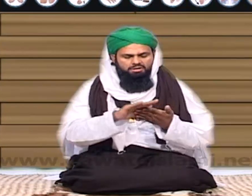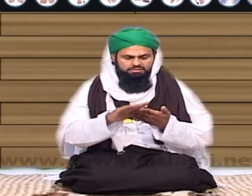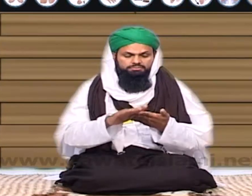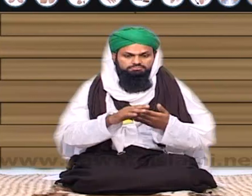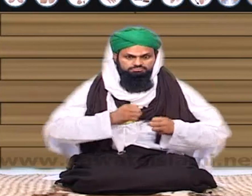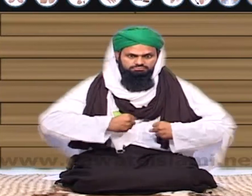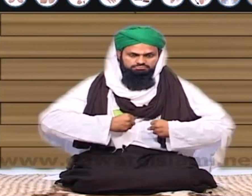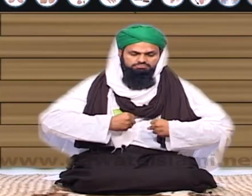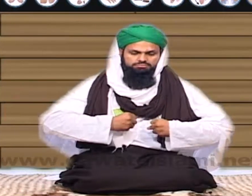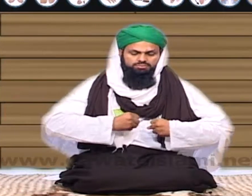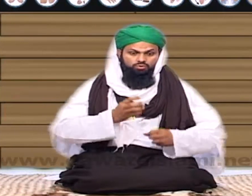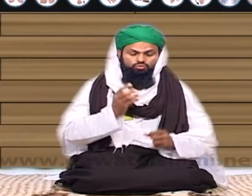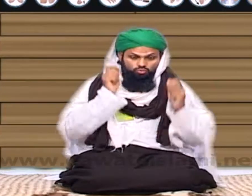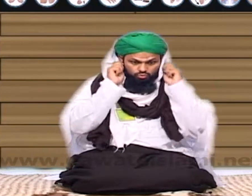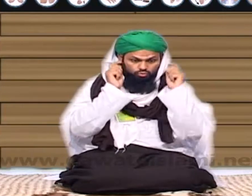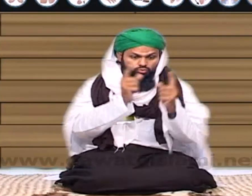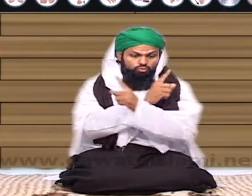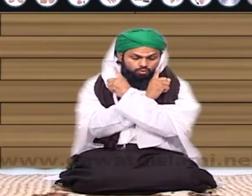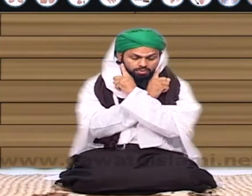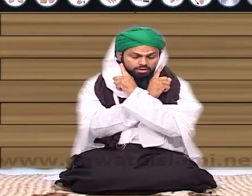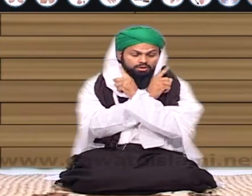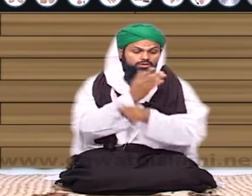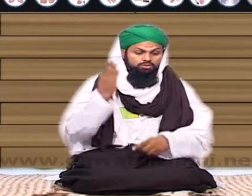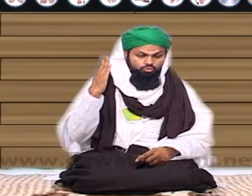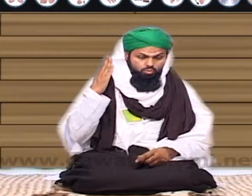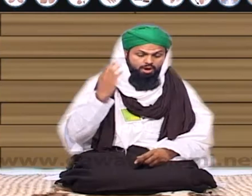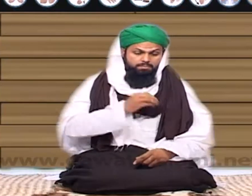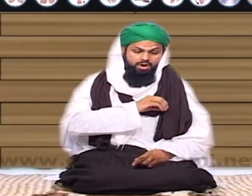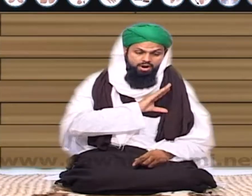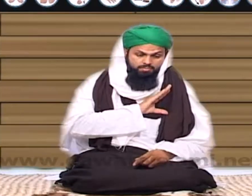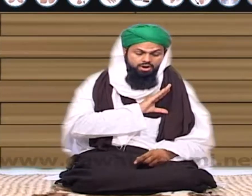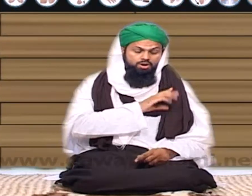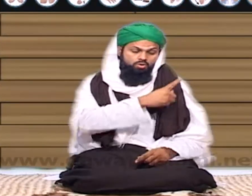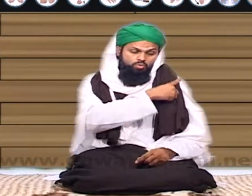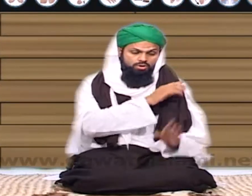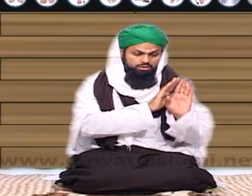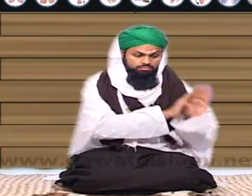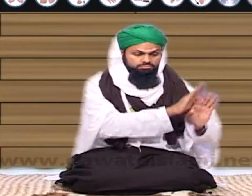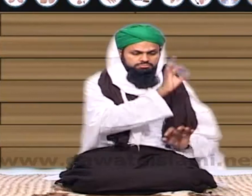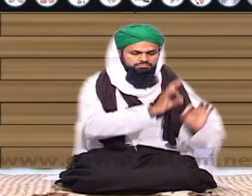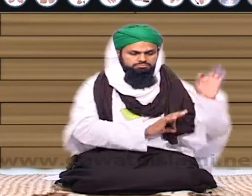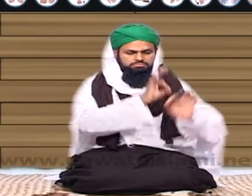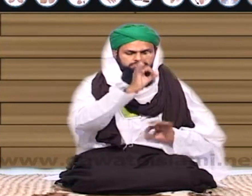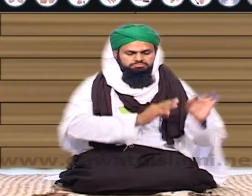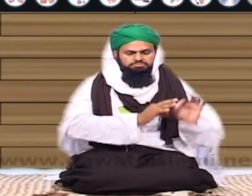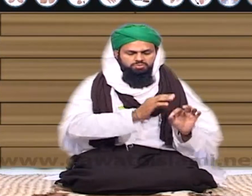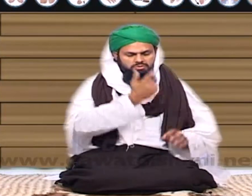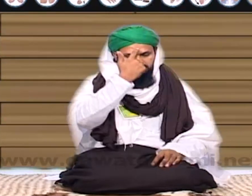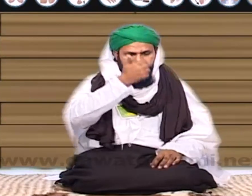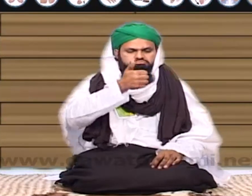دیکھ چکا ہوتا ہے۔ تو جوان آدمی توبہ کرے، نیکی کا راستہ لے، گناہوں سے بچ جائے، اس کا مقام بہت بلند